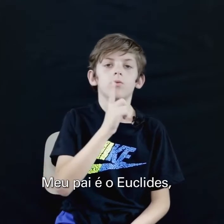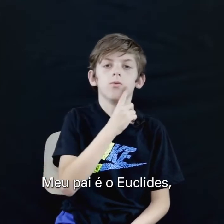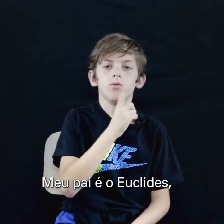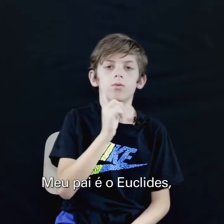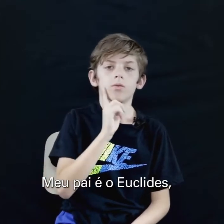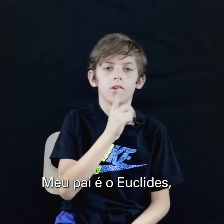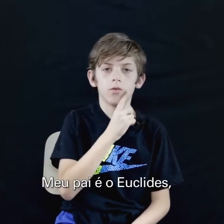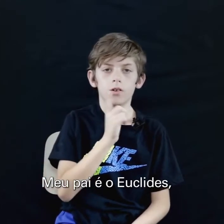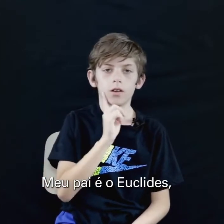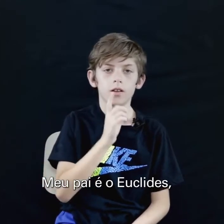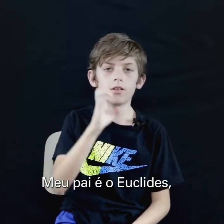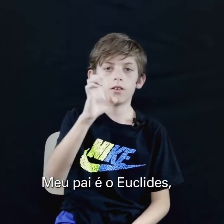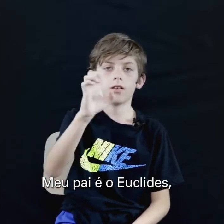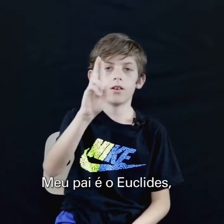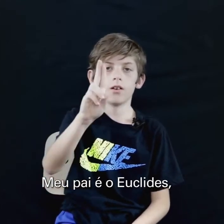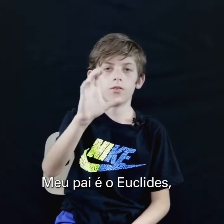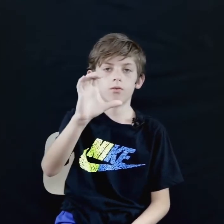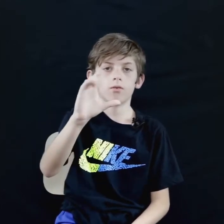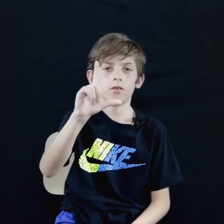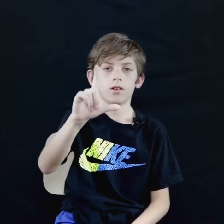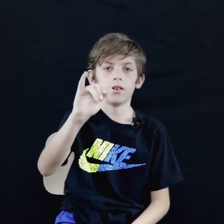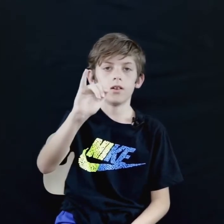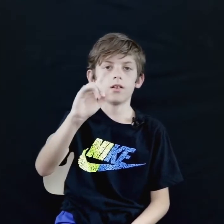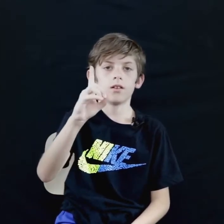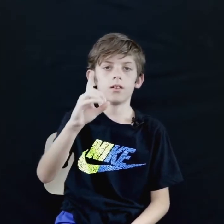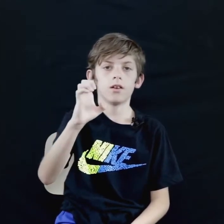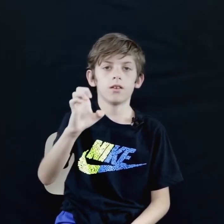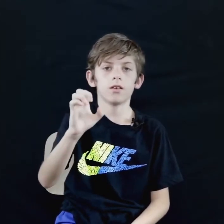é o Euclides,